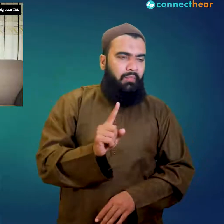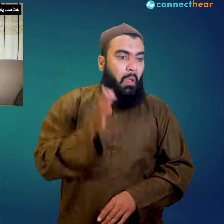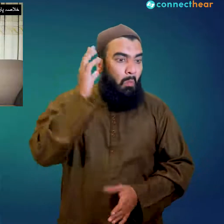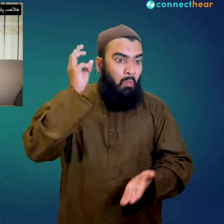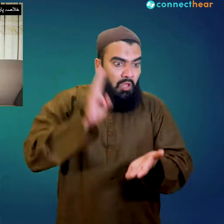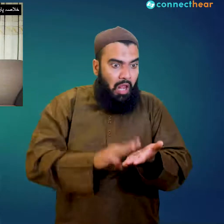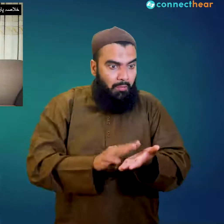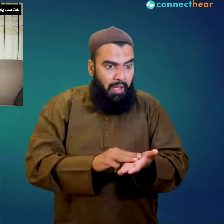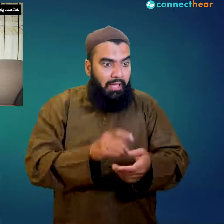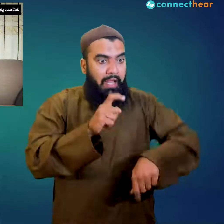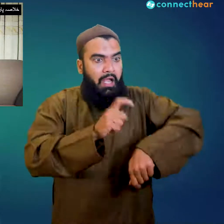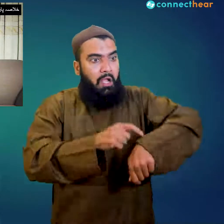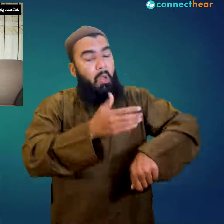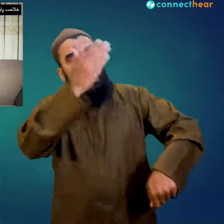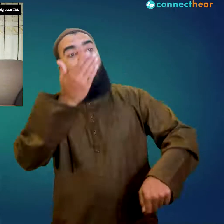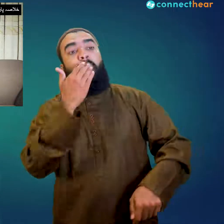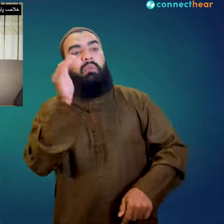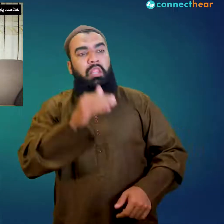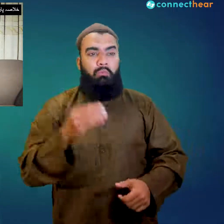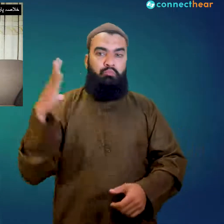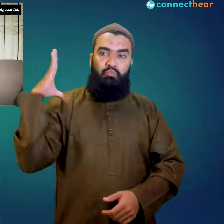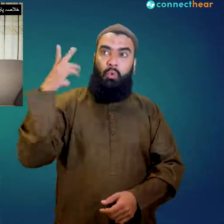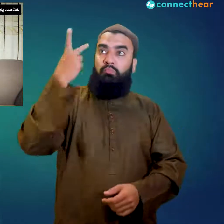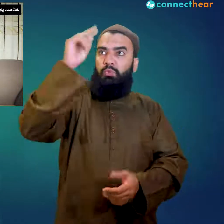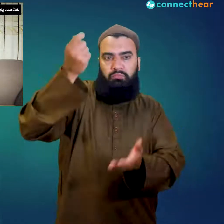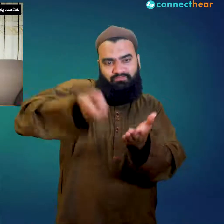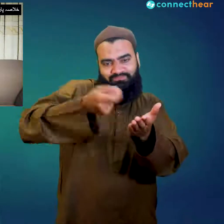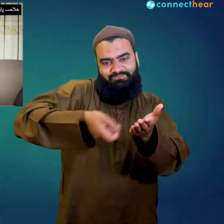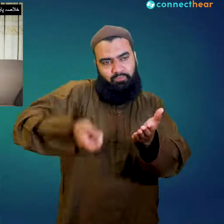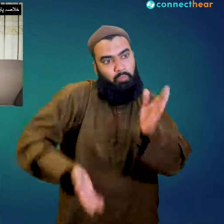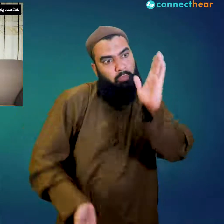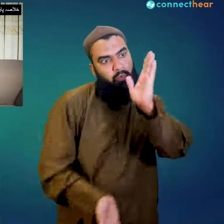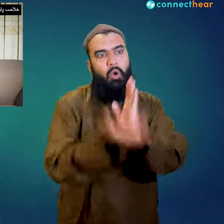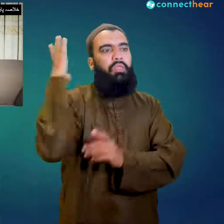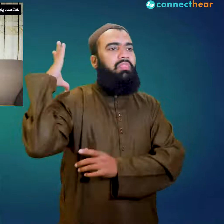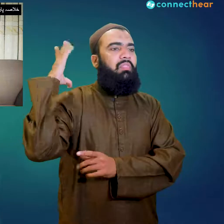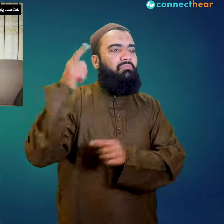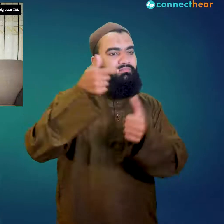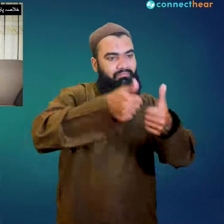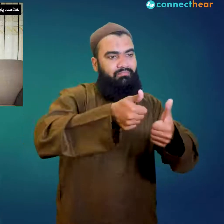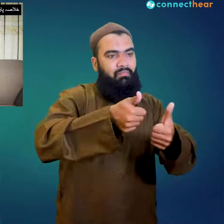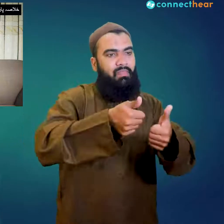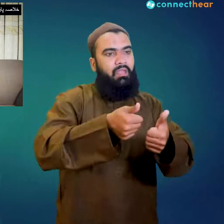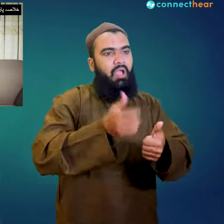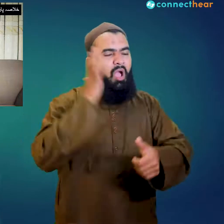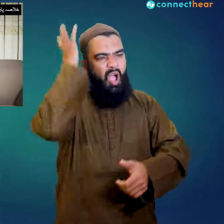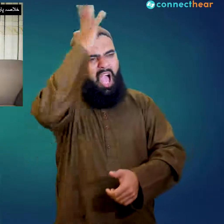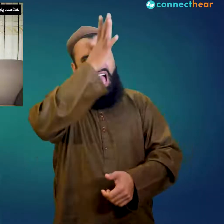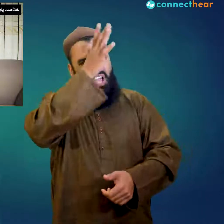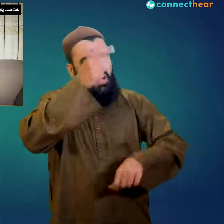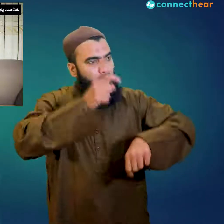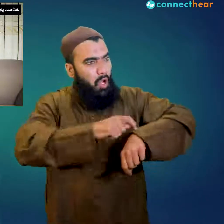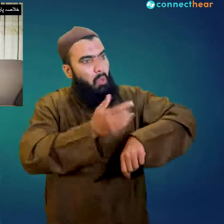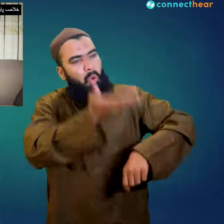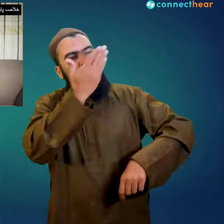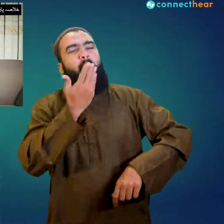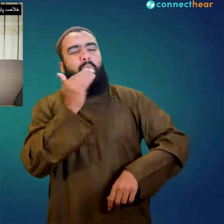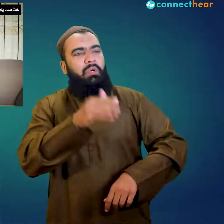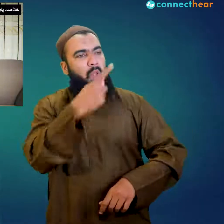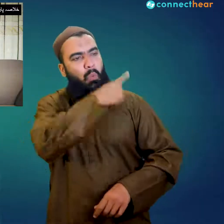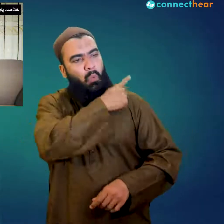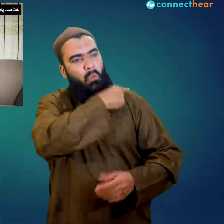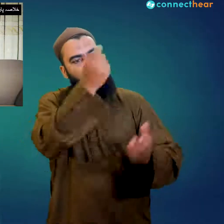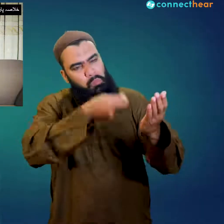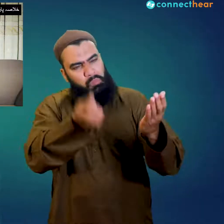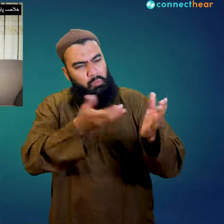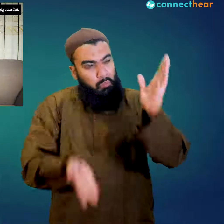اس لیے کہ اللہ رب العزت کی طرف سے گناہوں پر فوری پکڑ نہ ہونا یہ اللہ کی طرف سے ایک مہلت اور ایک موقع